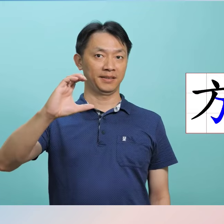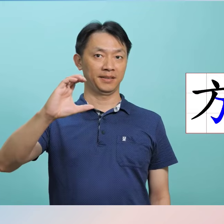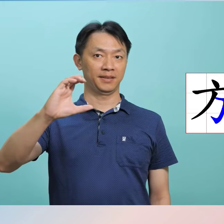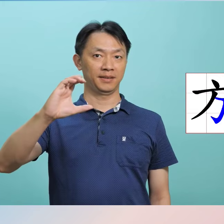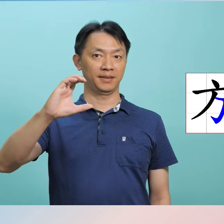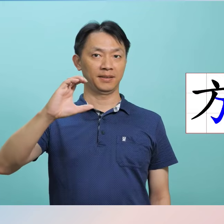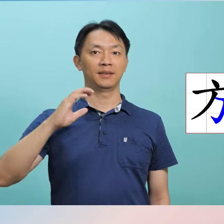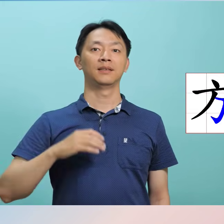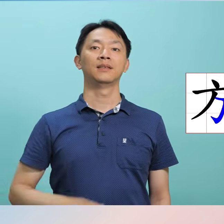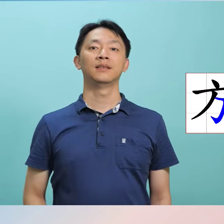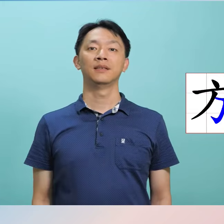方